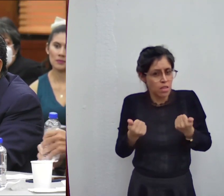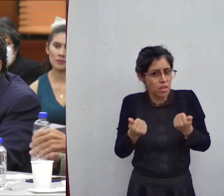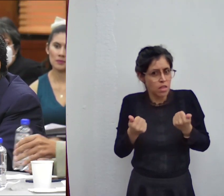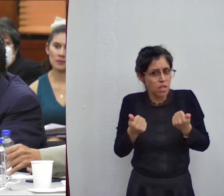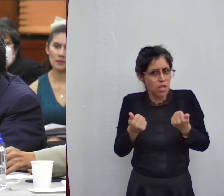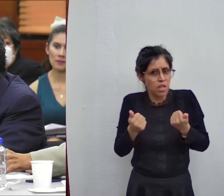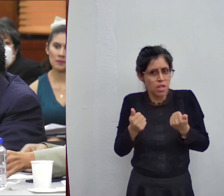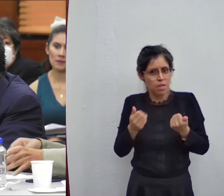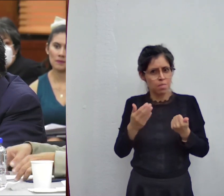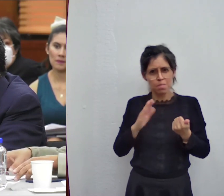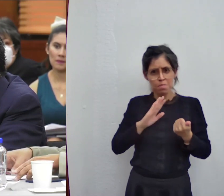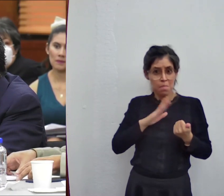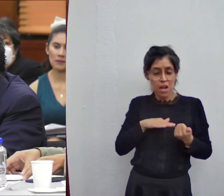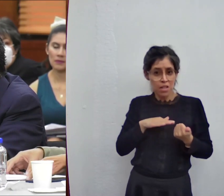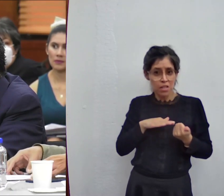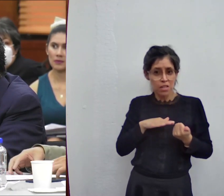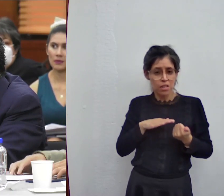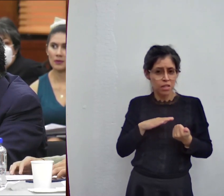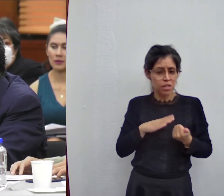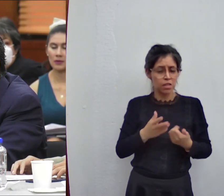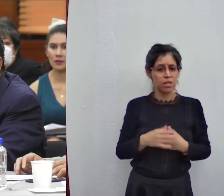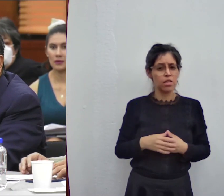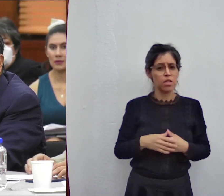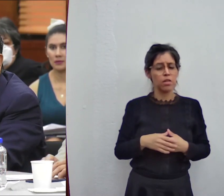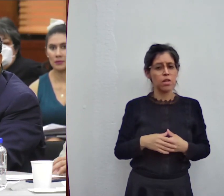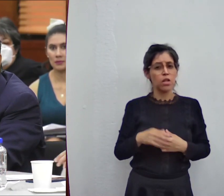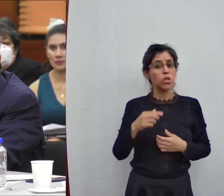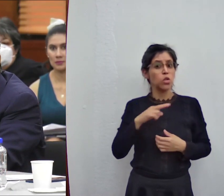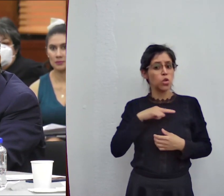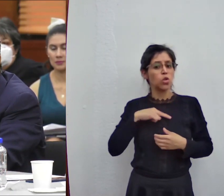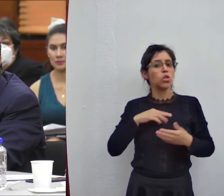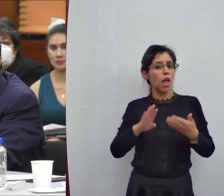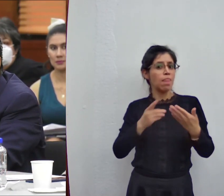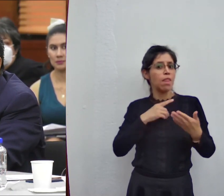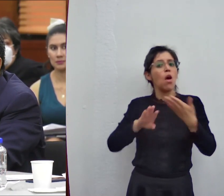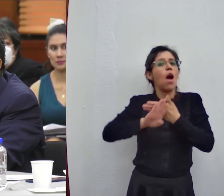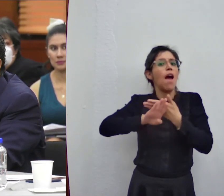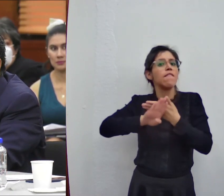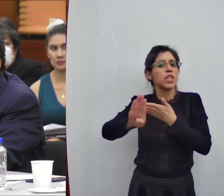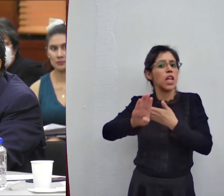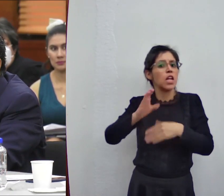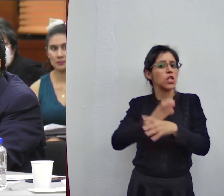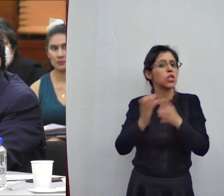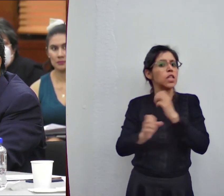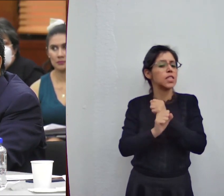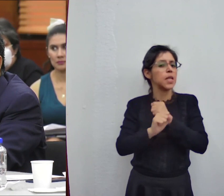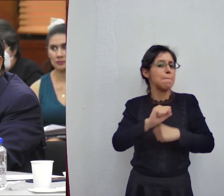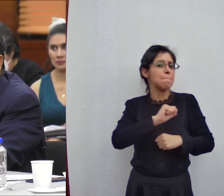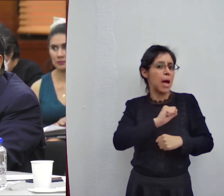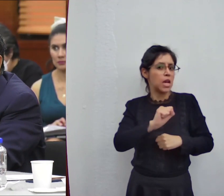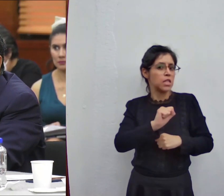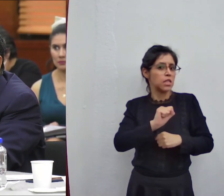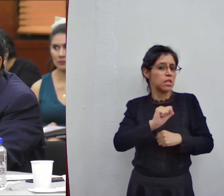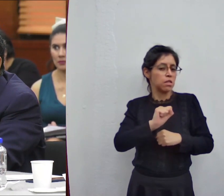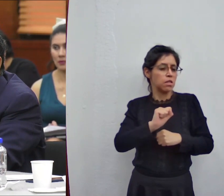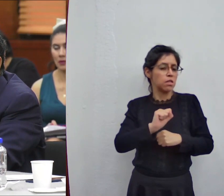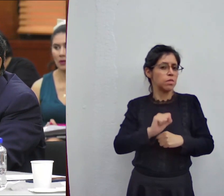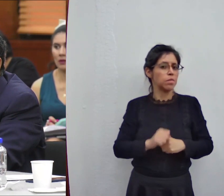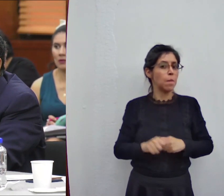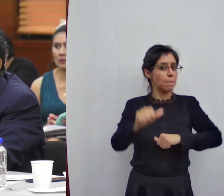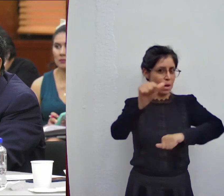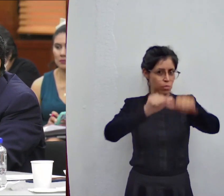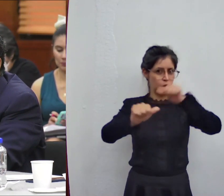no es muy afortunada de que hay que prevenir lo malo y que la discapacidad en consecuencia es mala y hay que